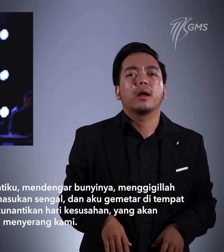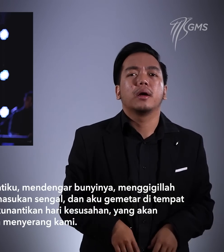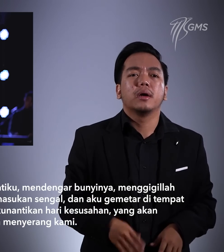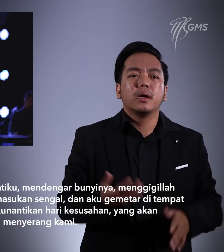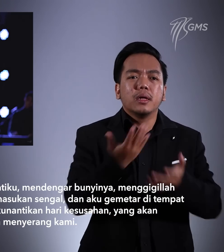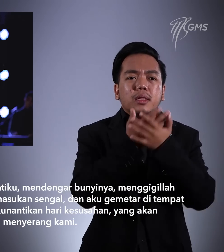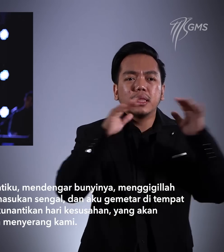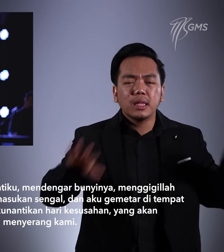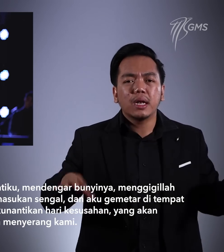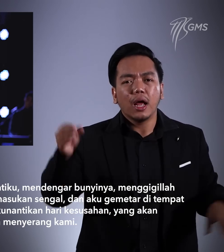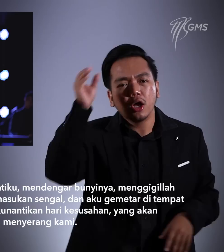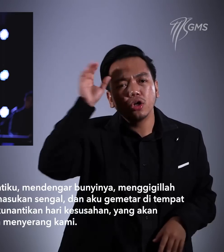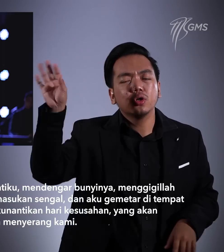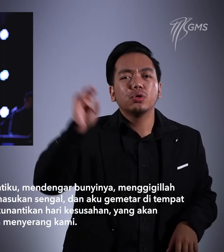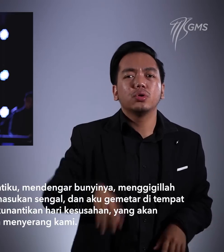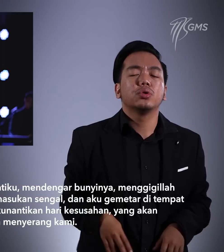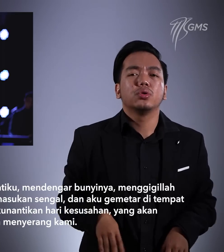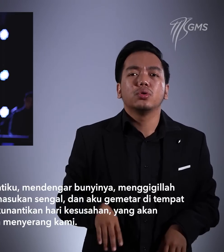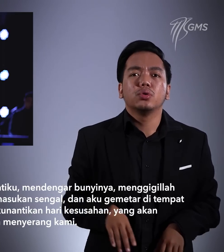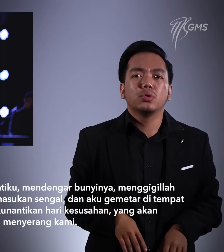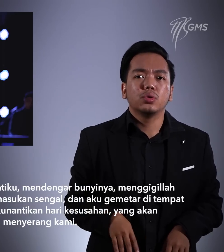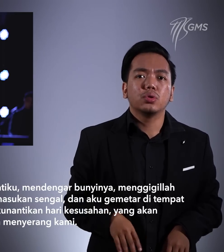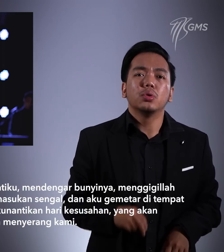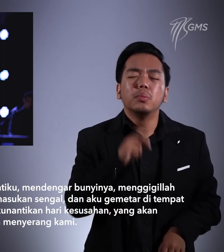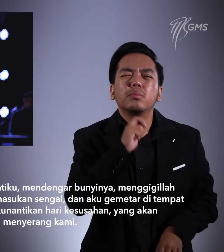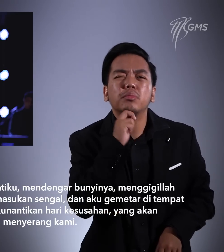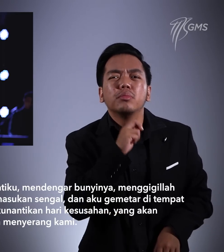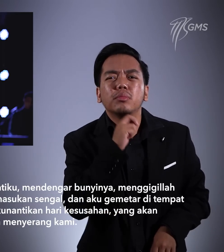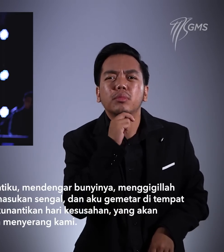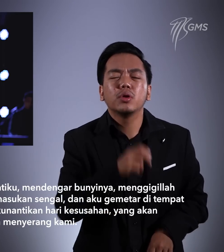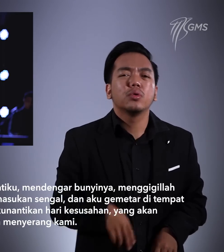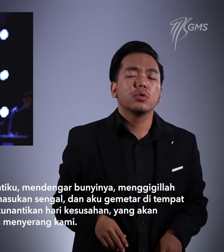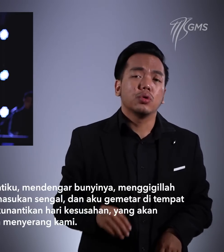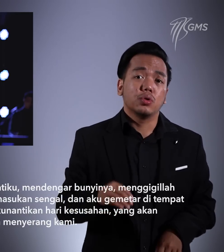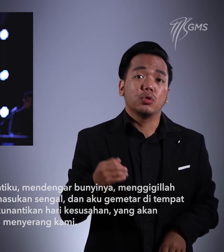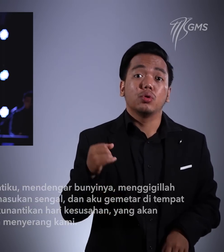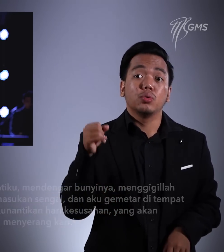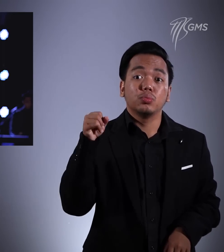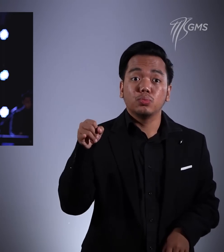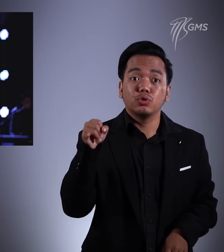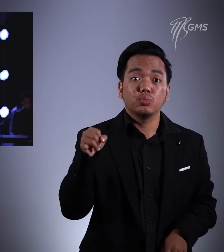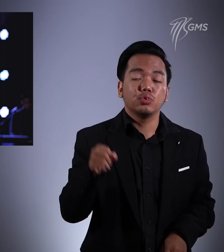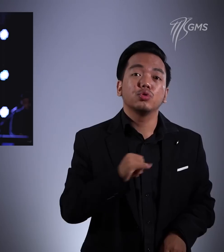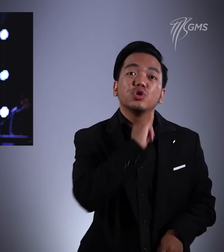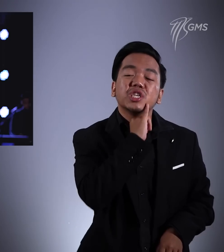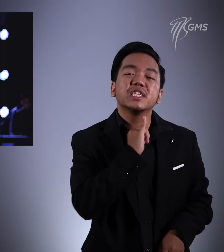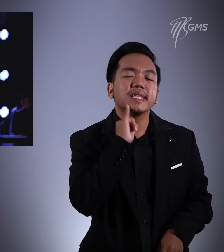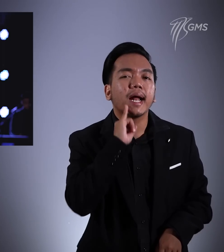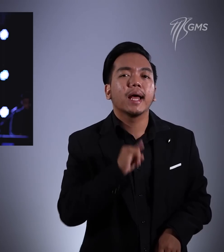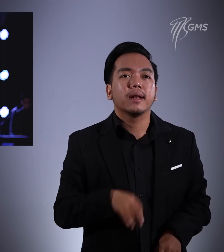untuk menantikan hari kesusahan bagi musuh-musuh Tuhan, musuh-musuh Israel maksudnya. Tapi yang penting di sini kan dia